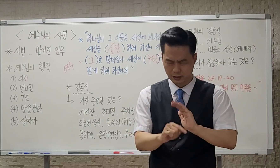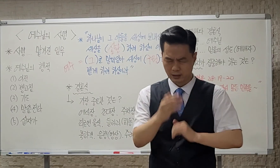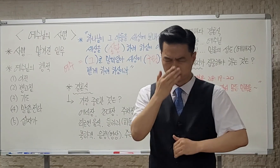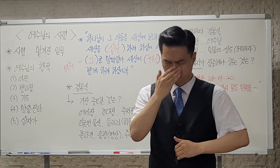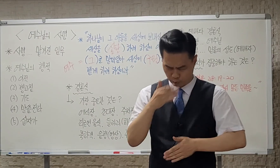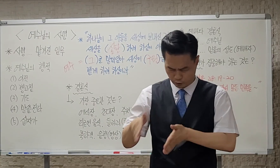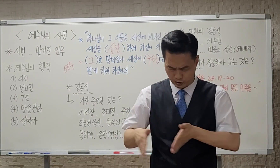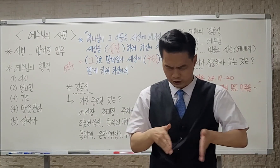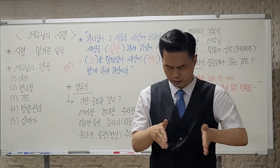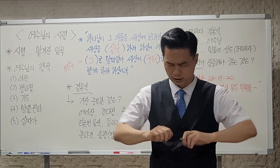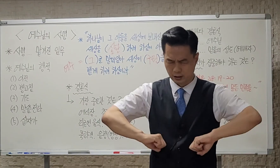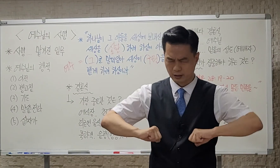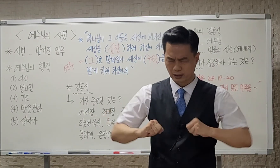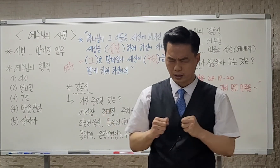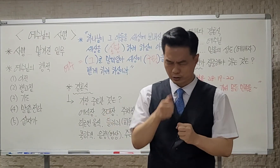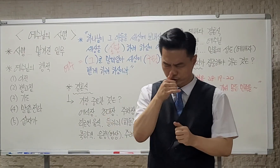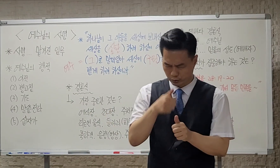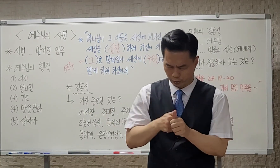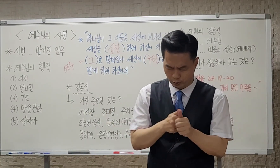그 겸손한 길을 따라갈 수 있도록